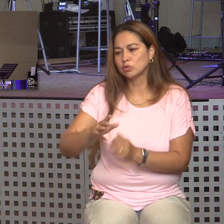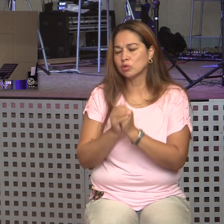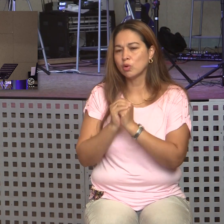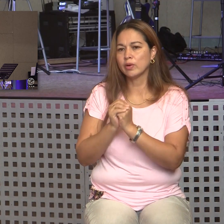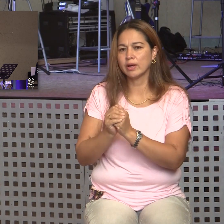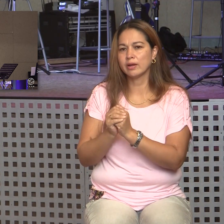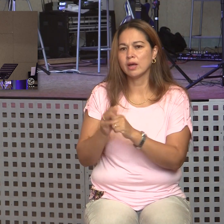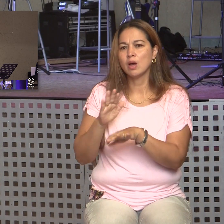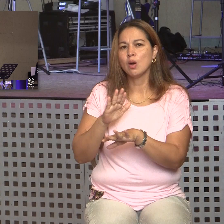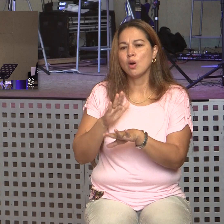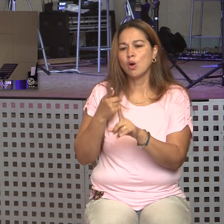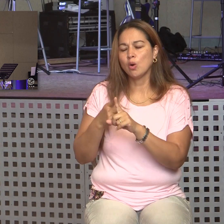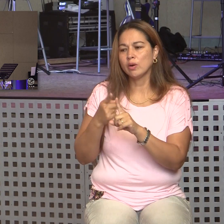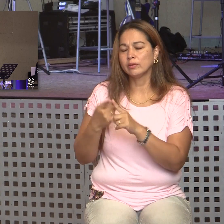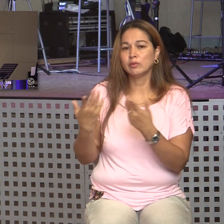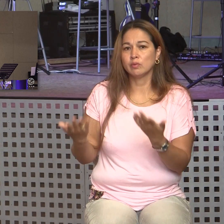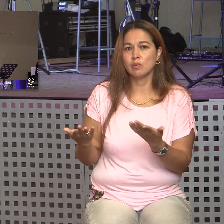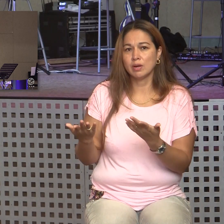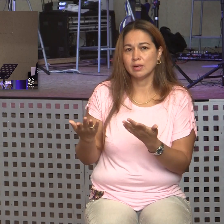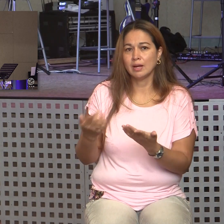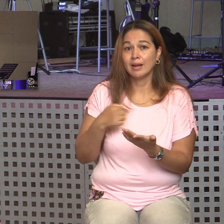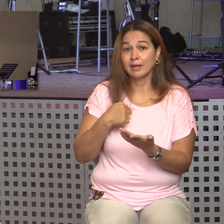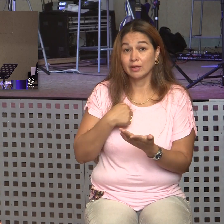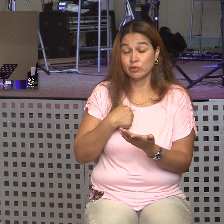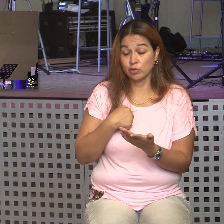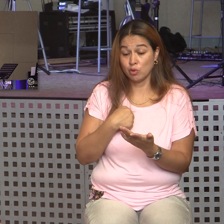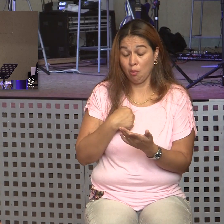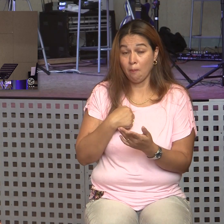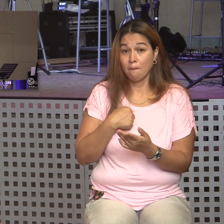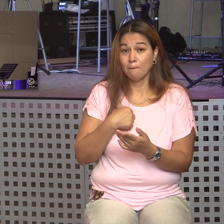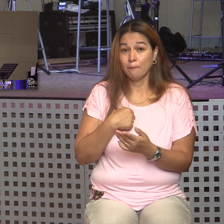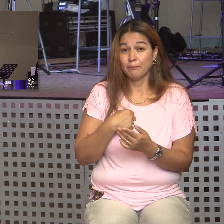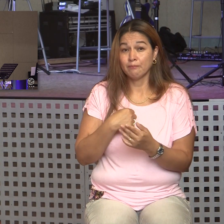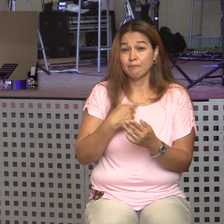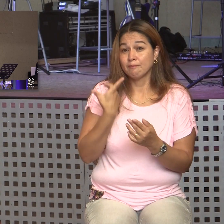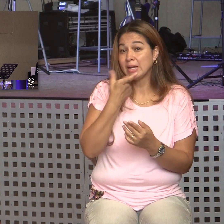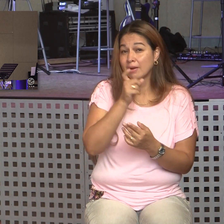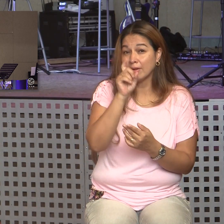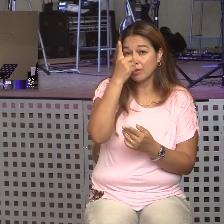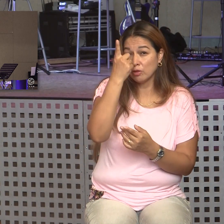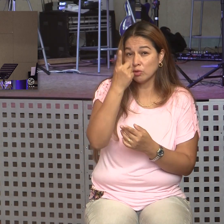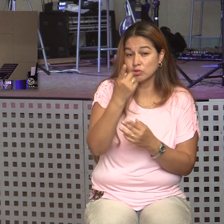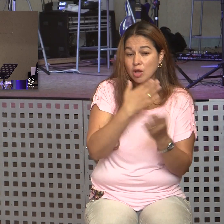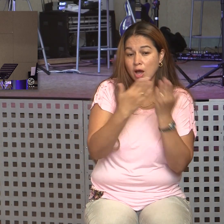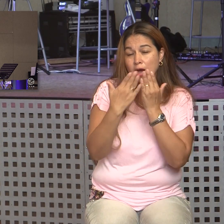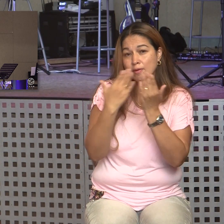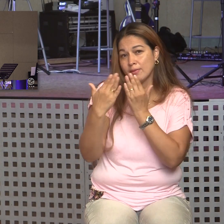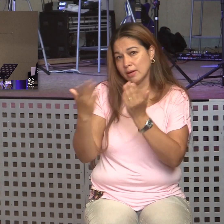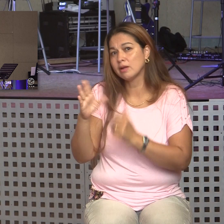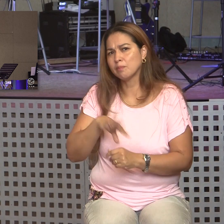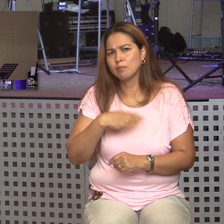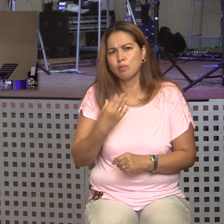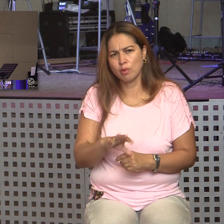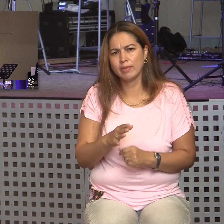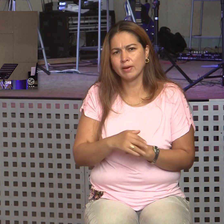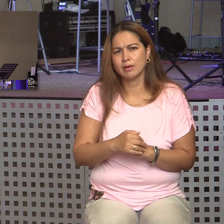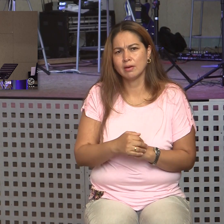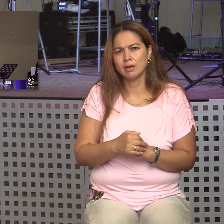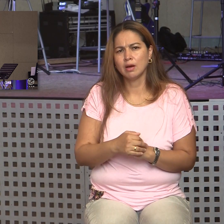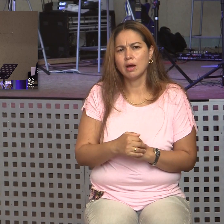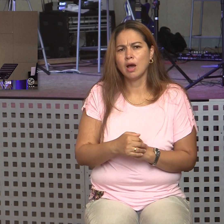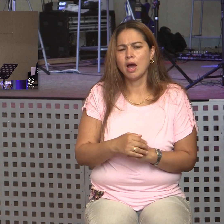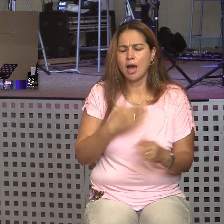el misterio del Evangelio, por el cual soy embajador. Y ahora dice, en